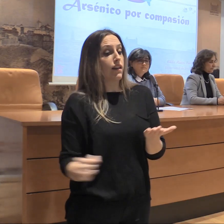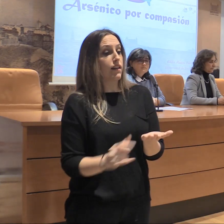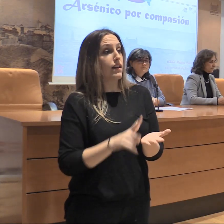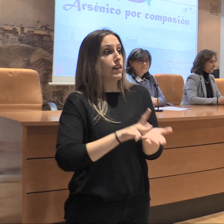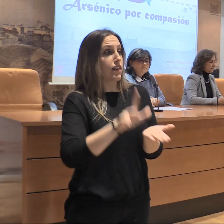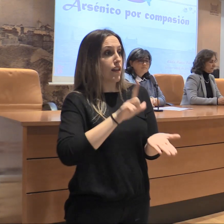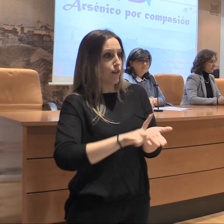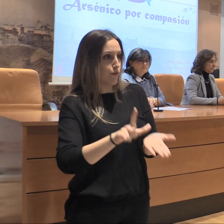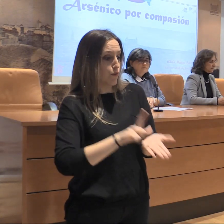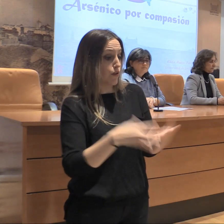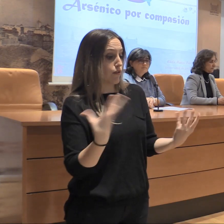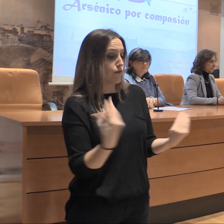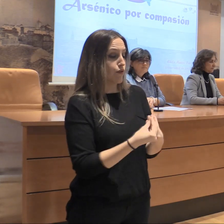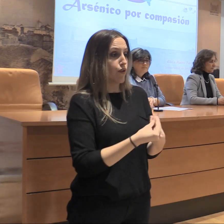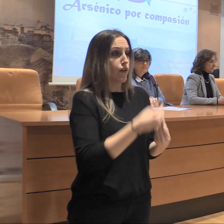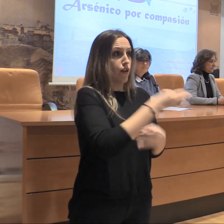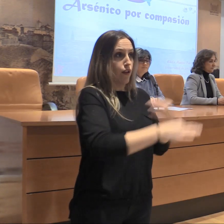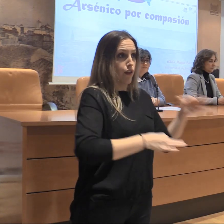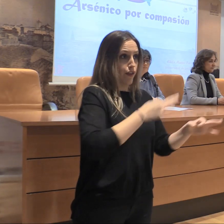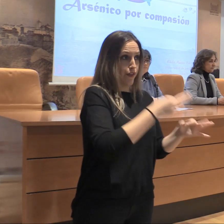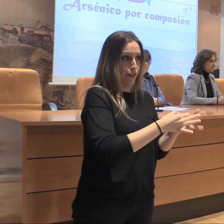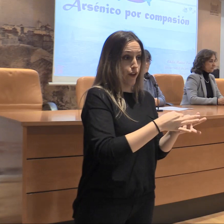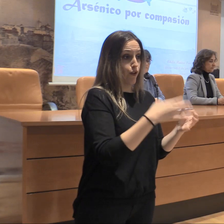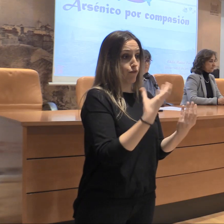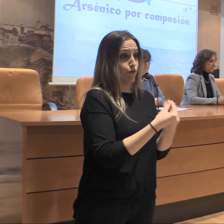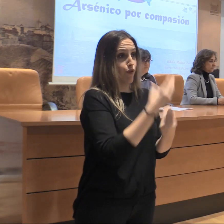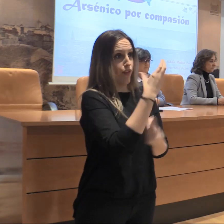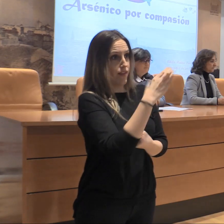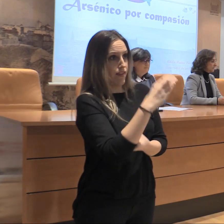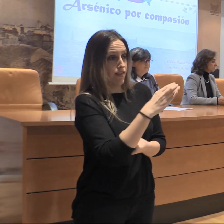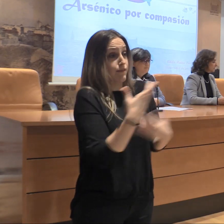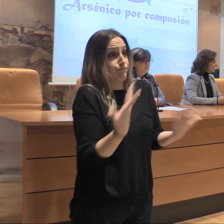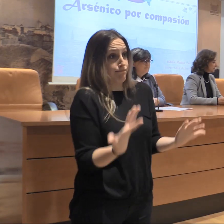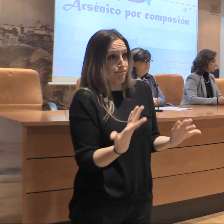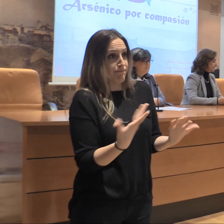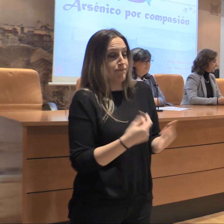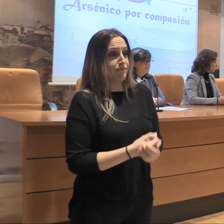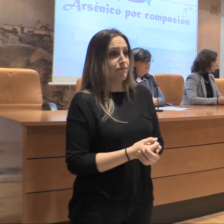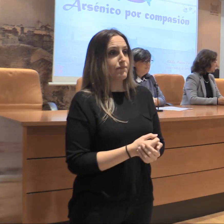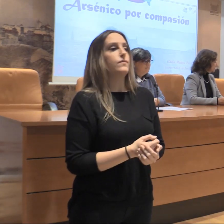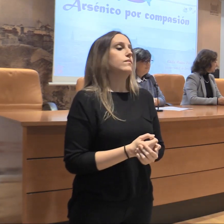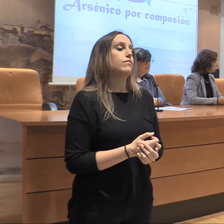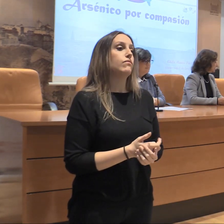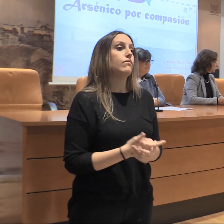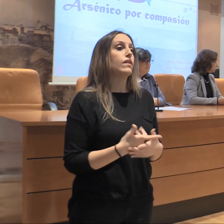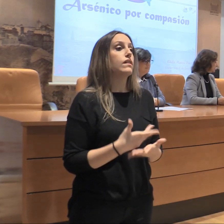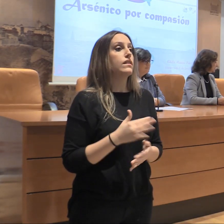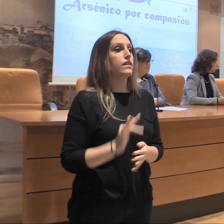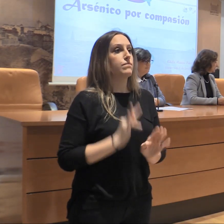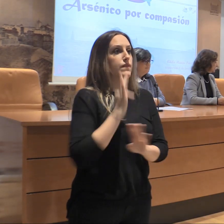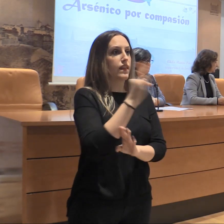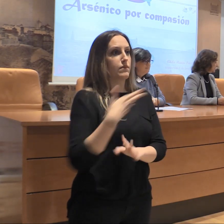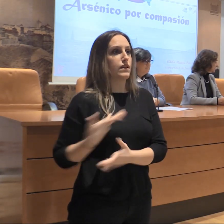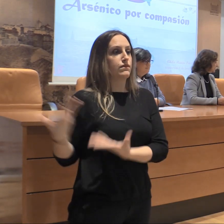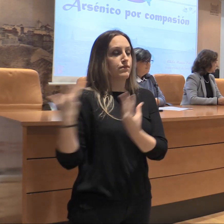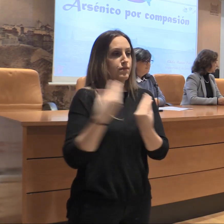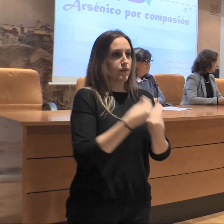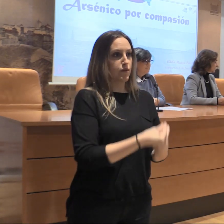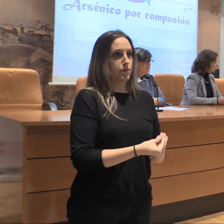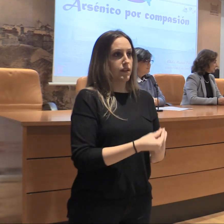de maridajes con la ciencia. Y qué mejor que nos acompañe esta tarde